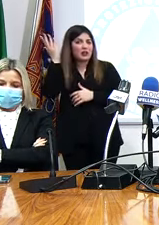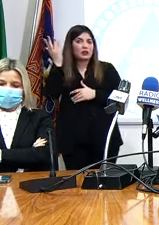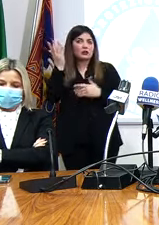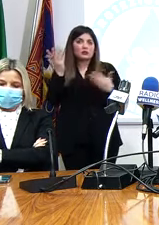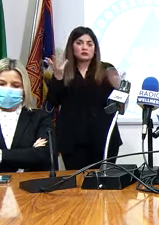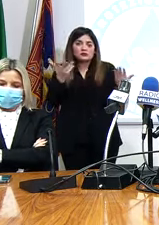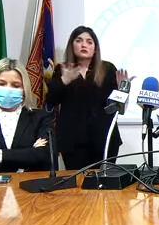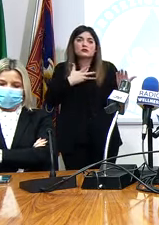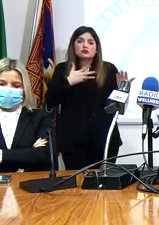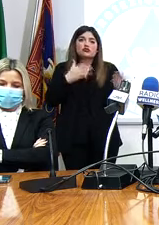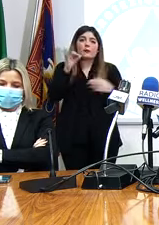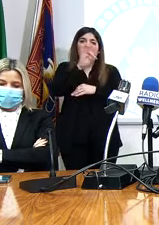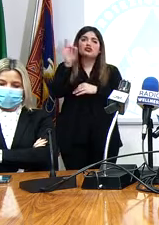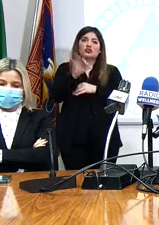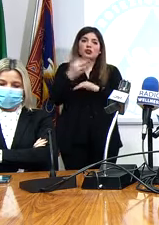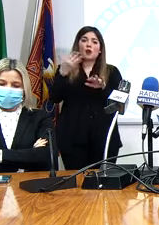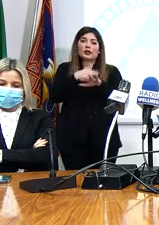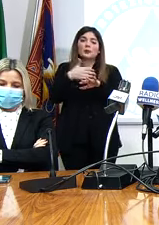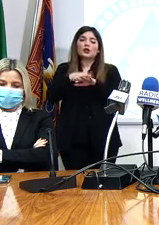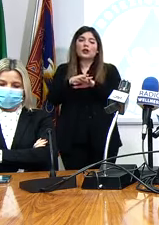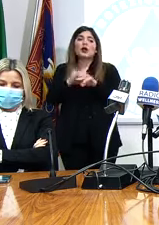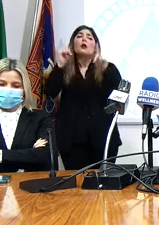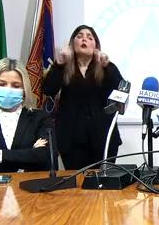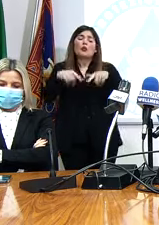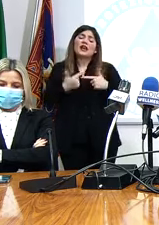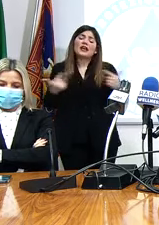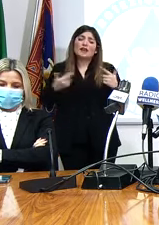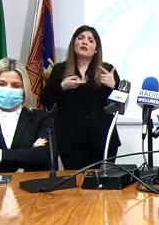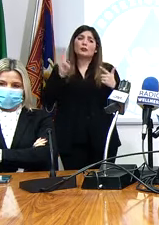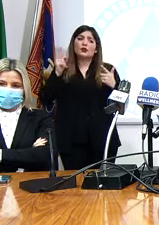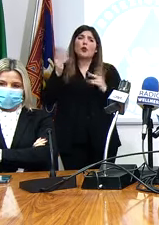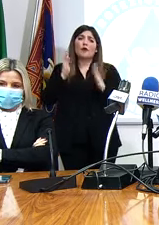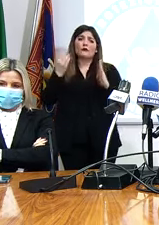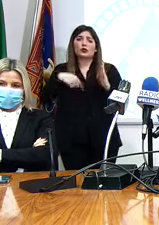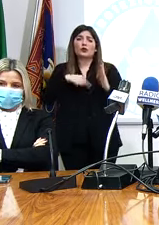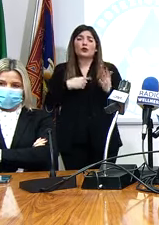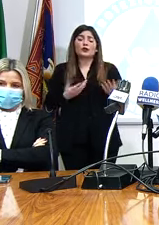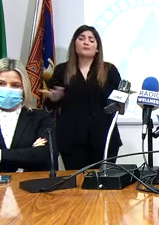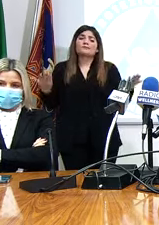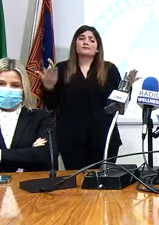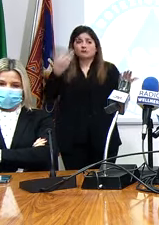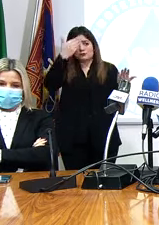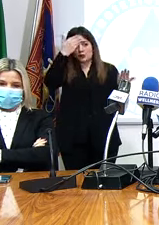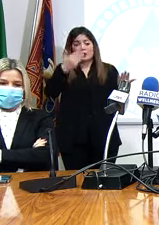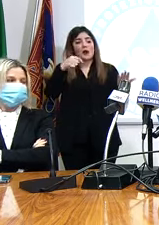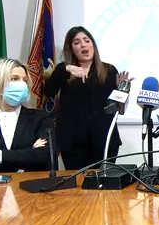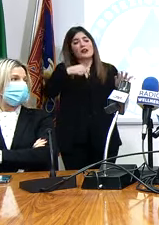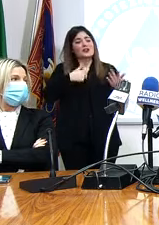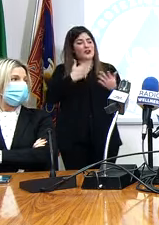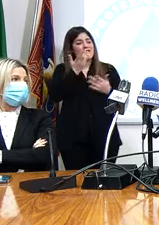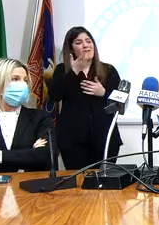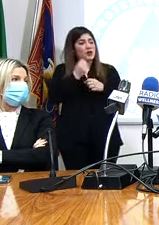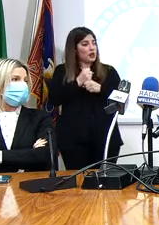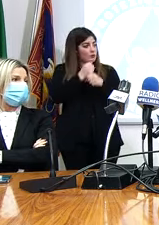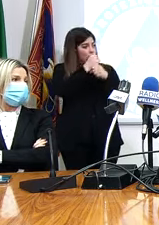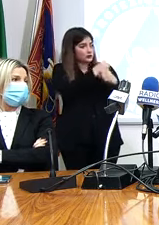più di noi. E questo, guardate, io la girerei la parola al professor Palù, ricordiamoci questa